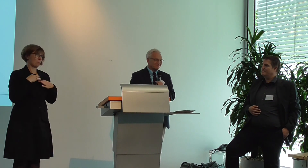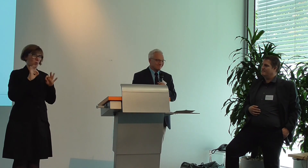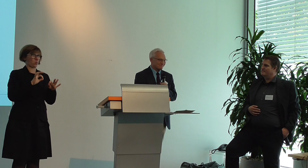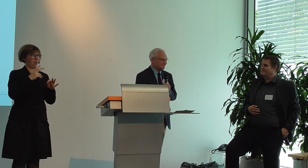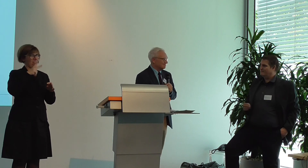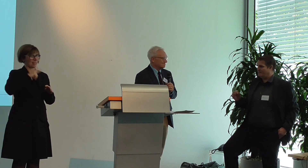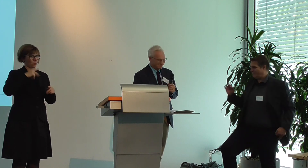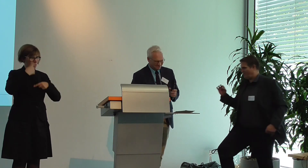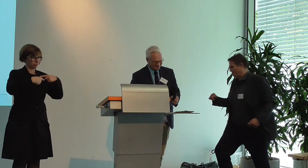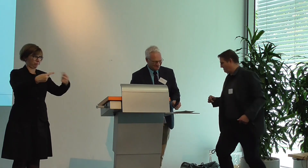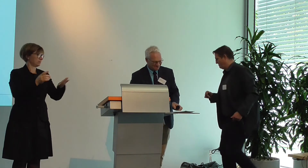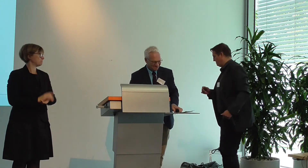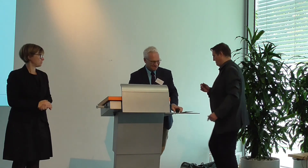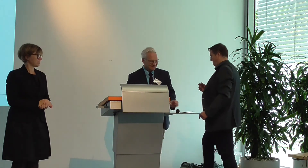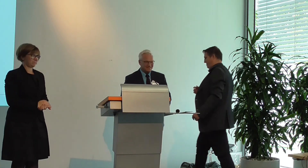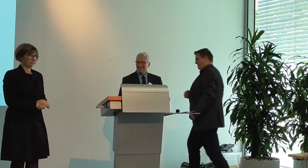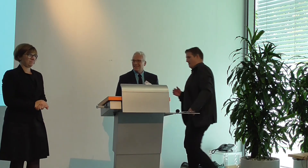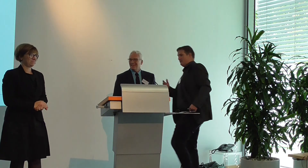Geduld.